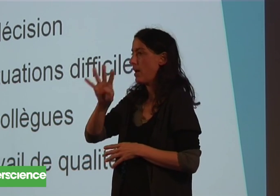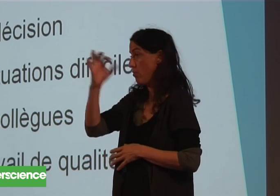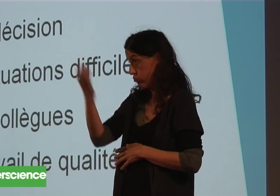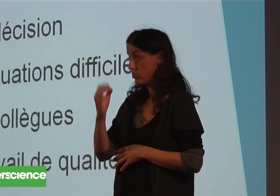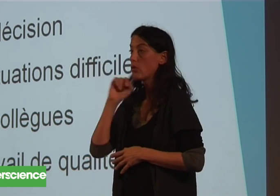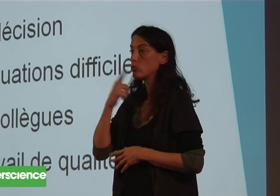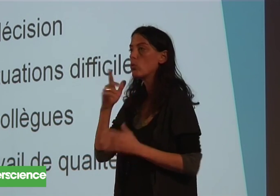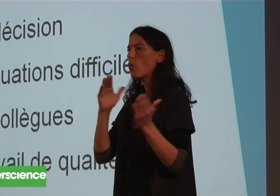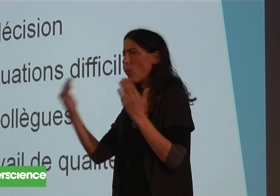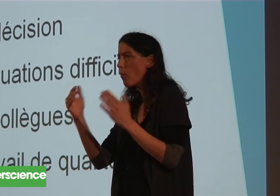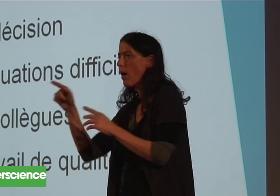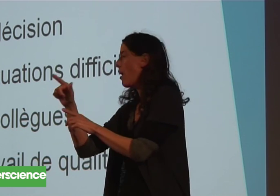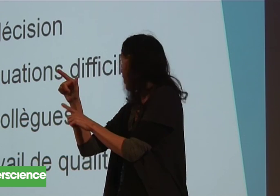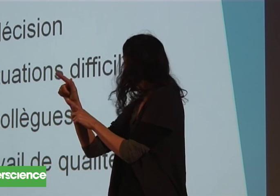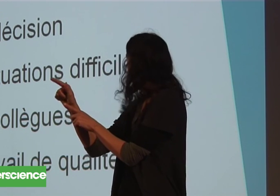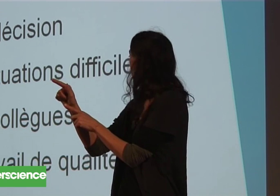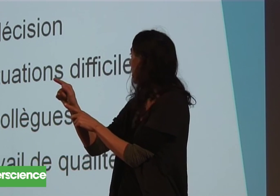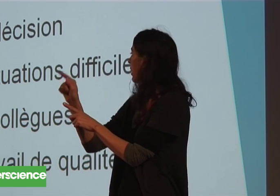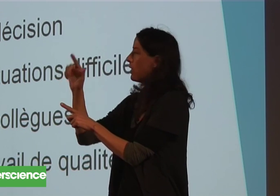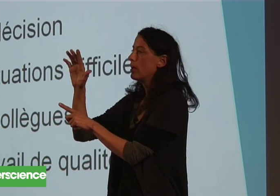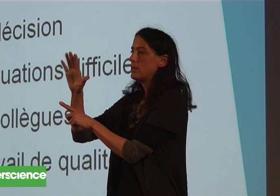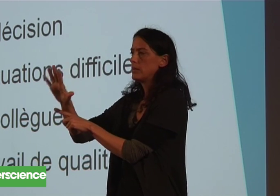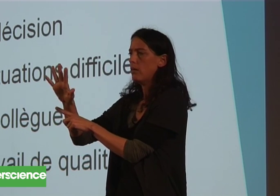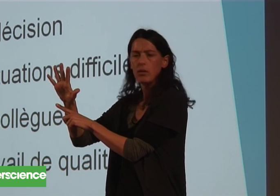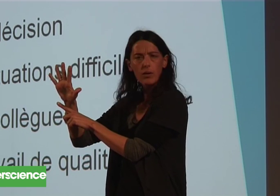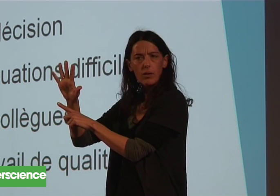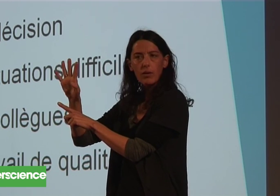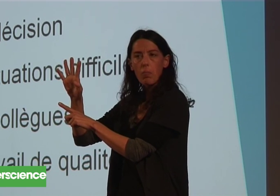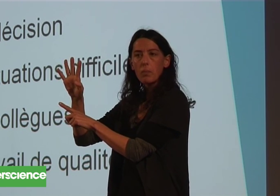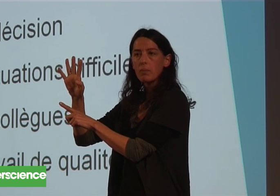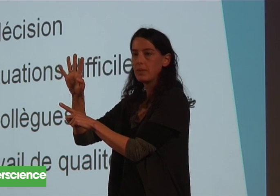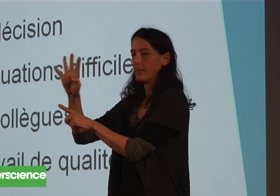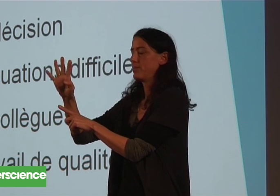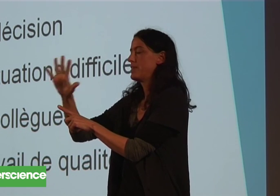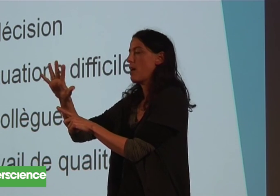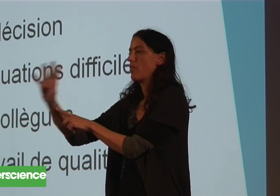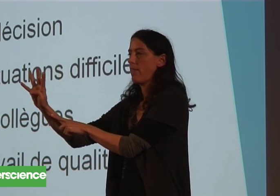de l'échantillon, vont déclarer des difficultés pour se faire comprendre des collègues.